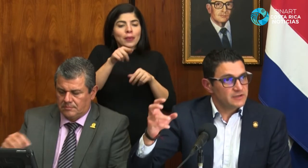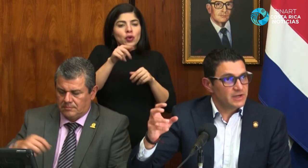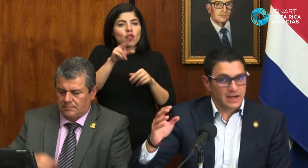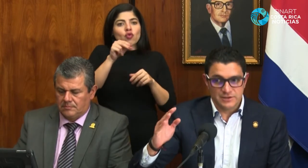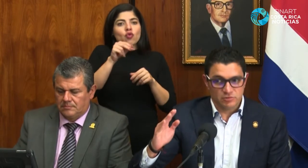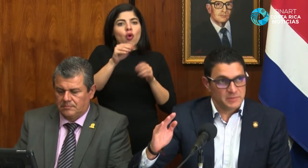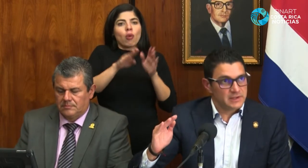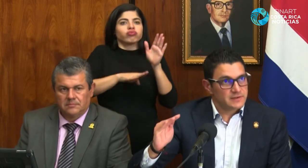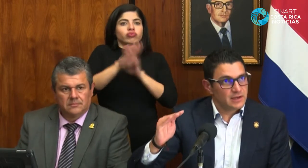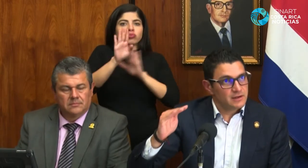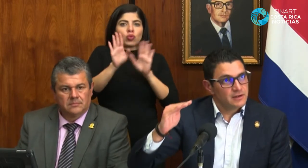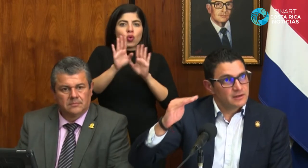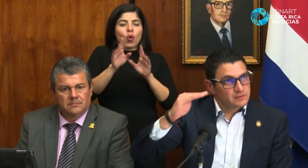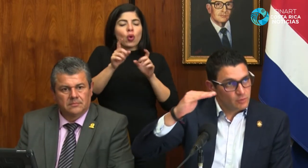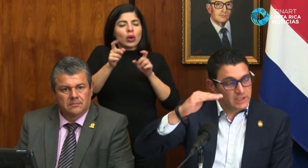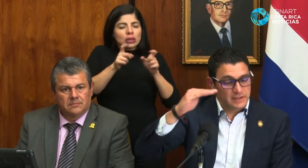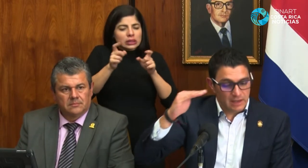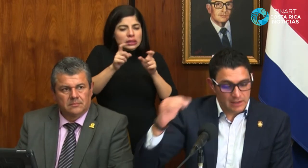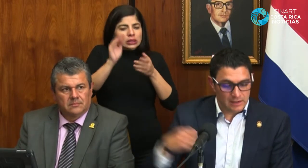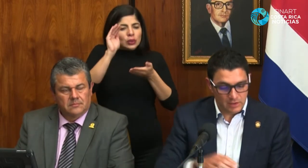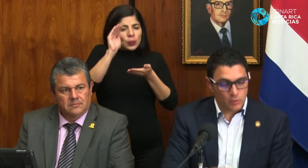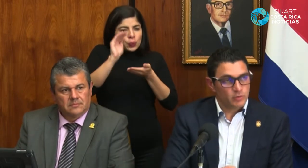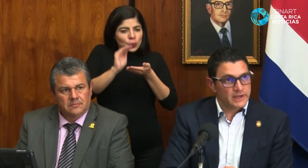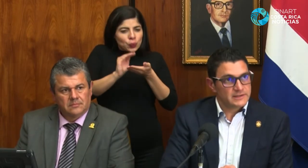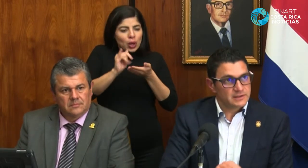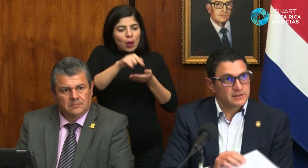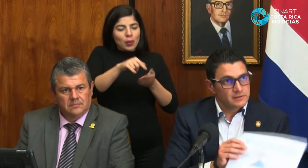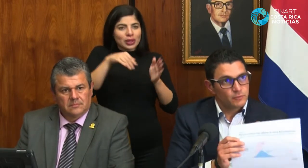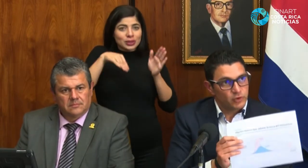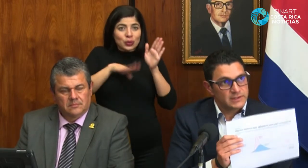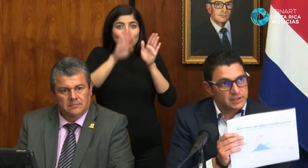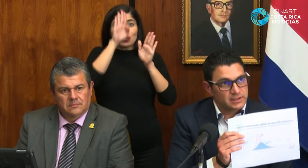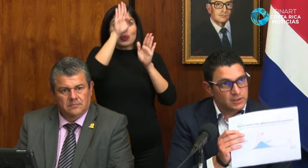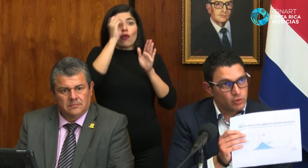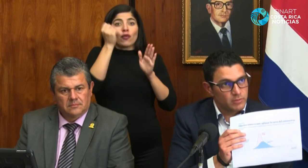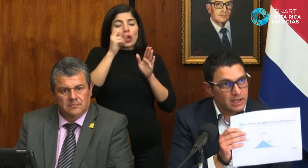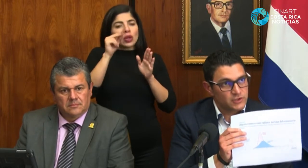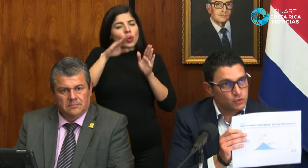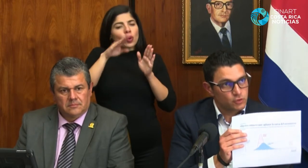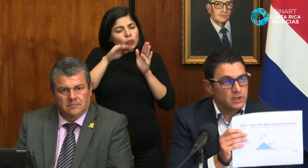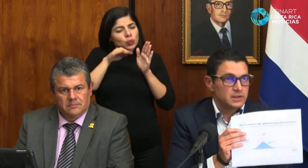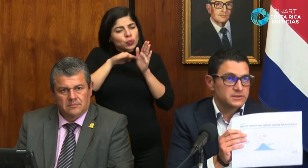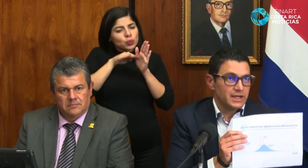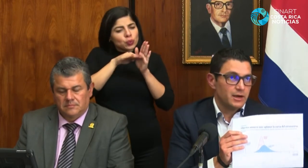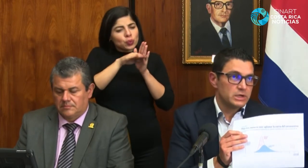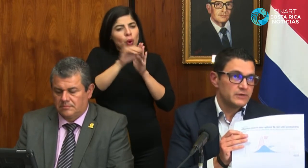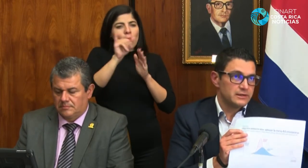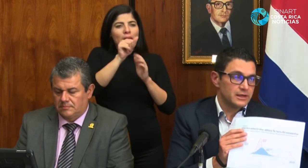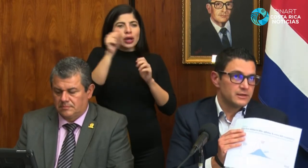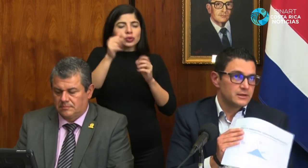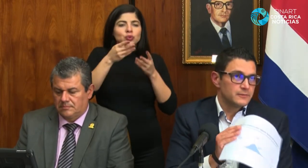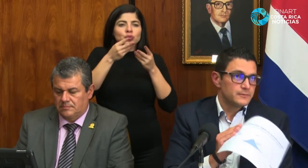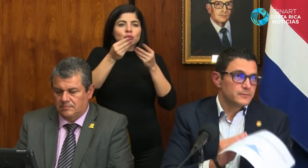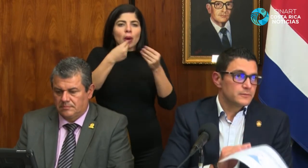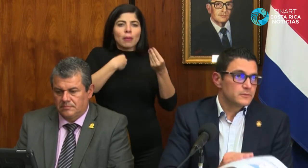sean magnificadas, sino más bien que sean, como les indicaba, la curva esta, poder hacer que esta curva azul sea una